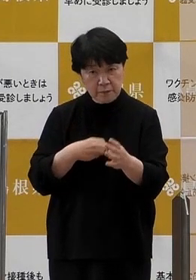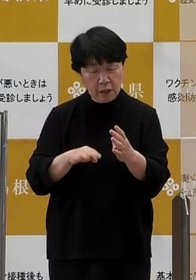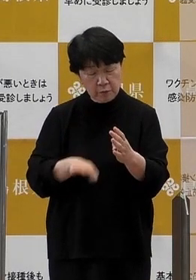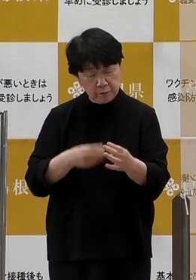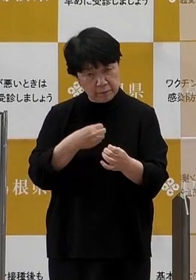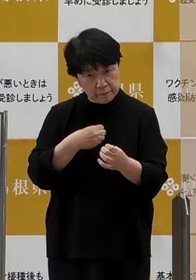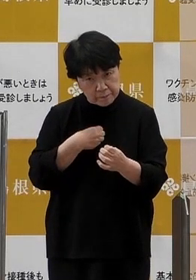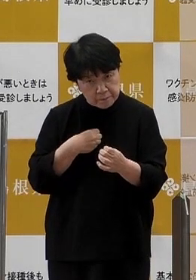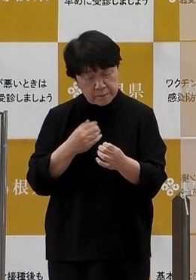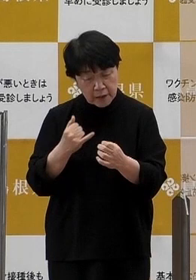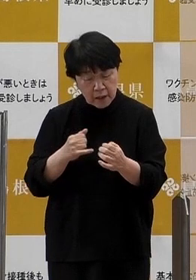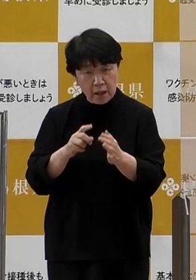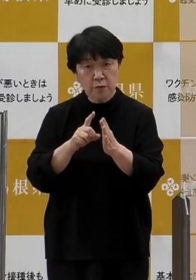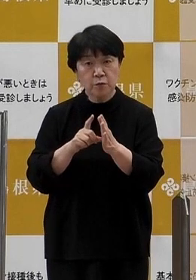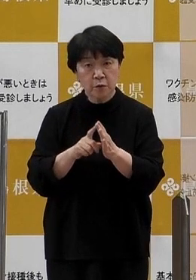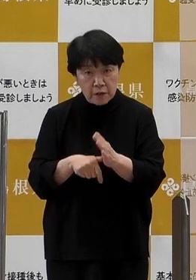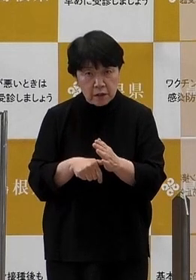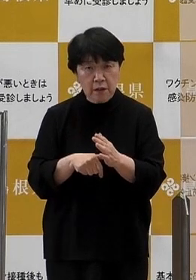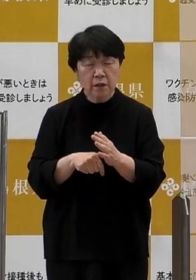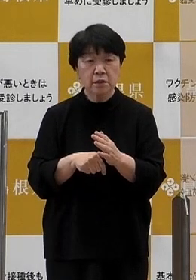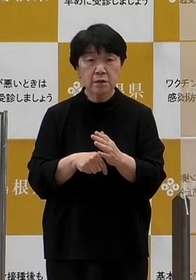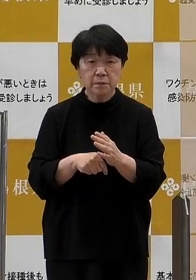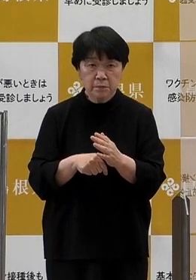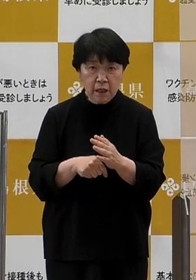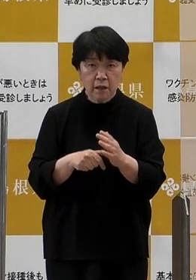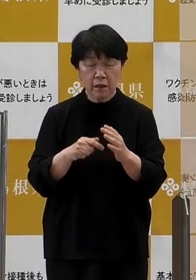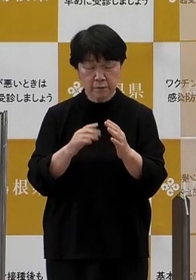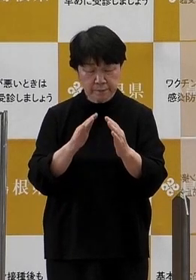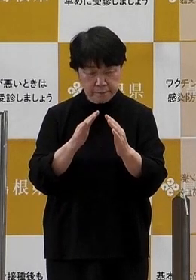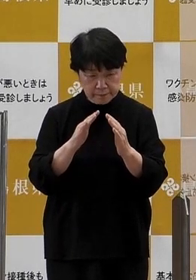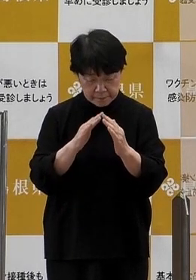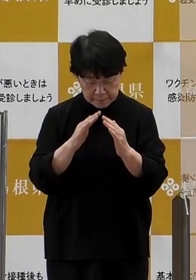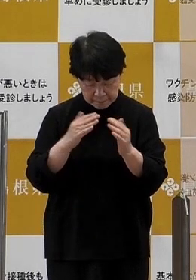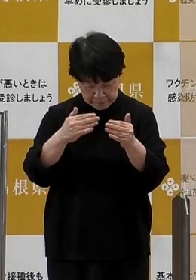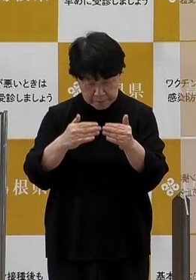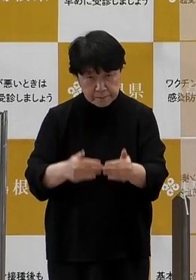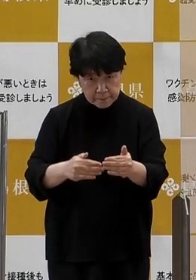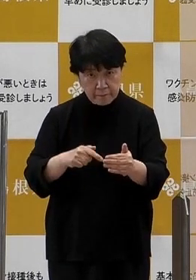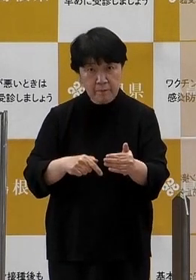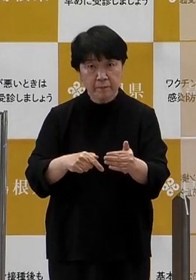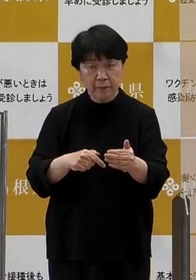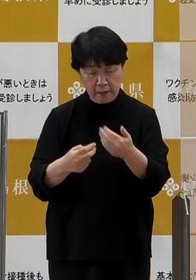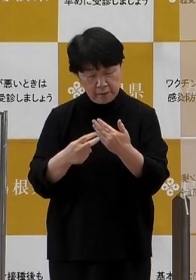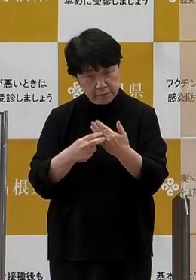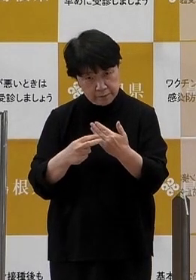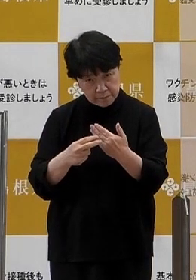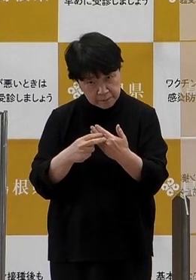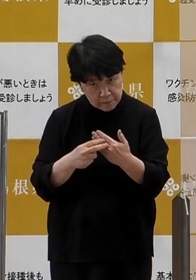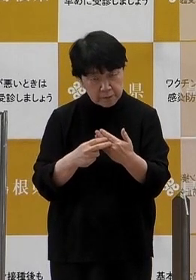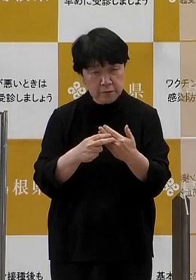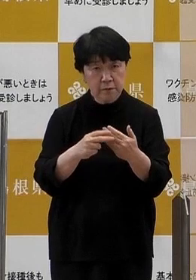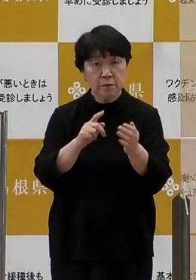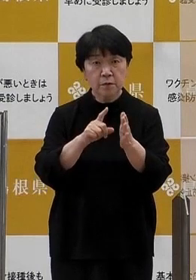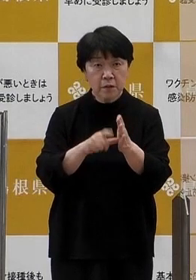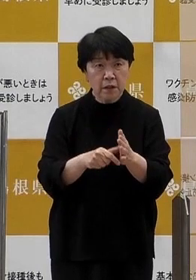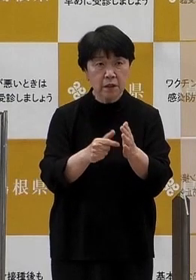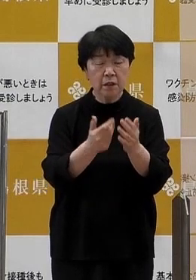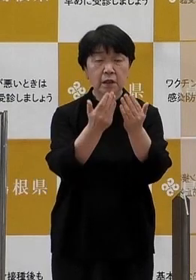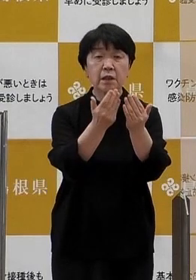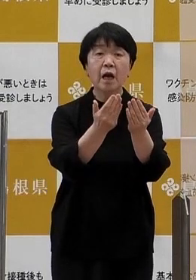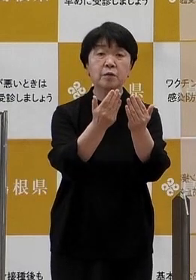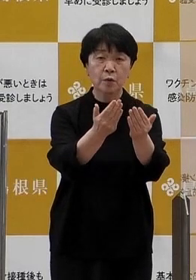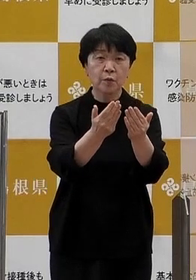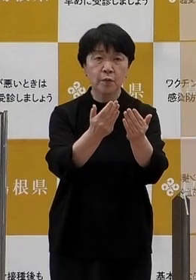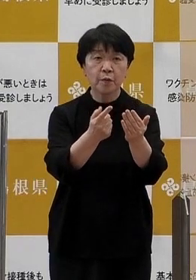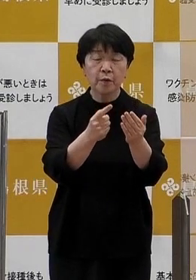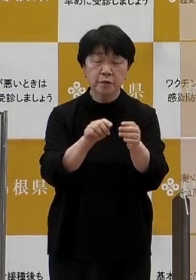として確認をされて、そして治療なり隔離をされて学校に感染として及ぶことはないし、まあ、濃厚接触者にな